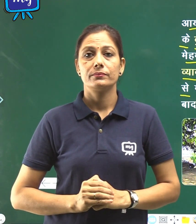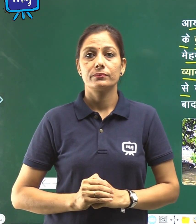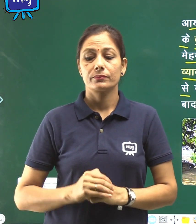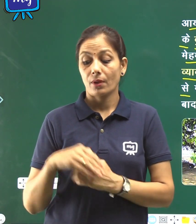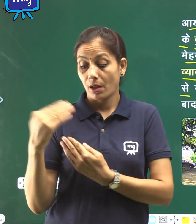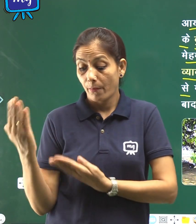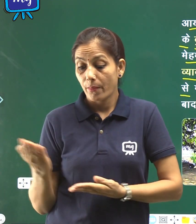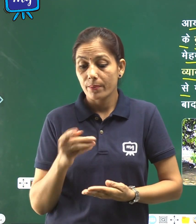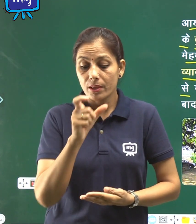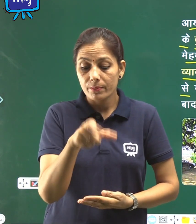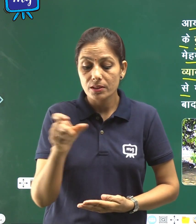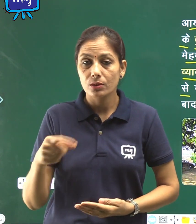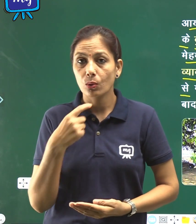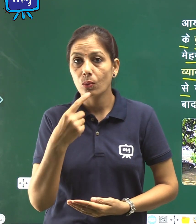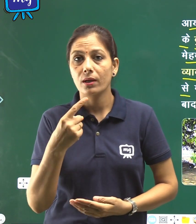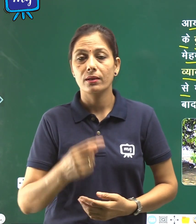मेहमान को कहा कि